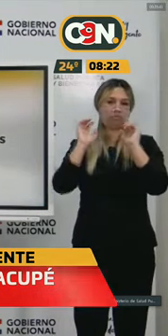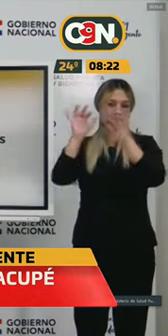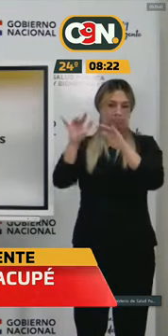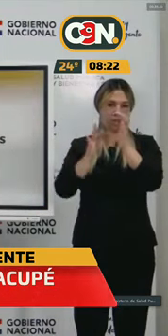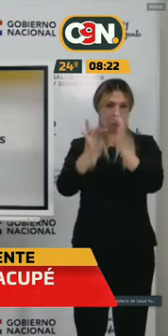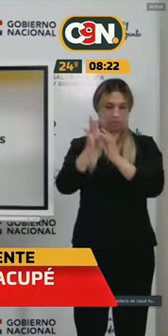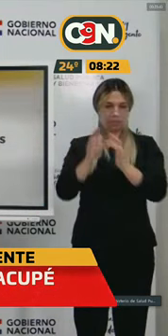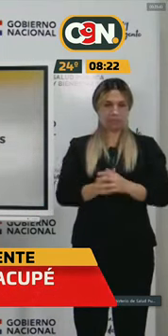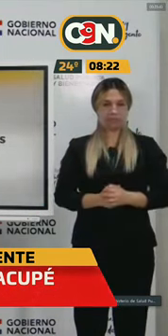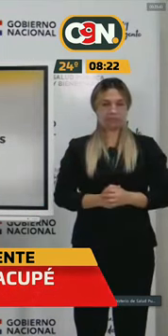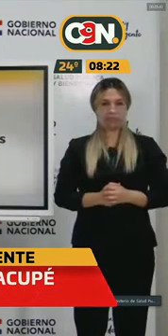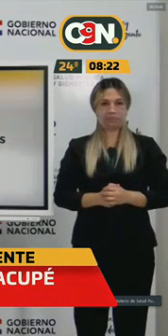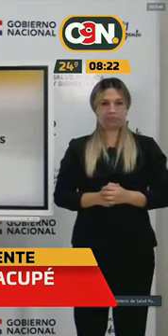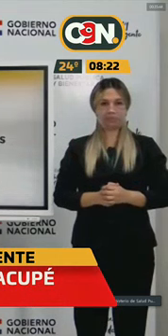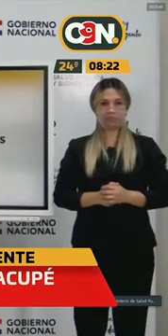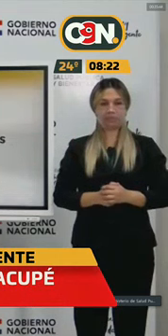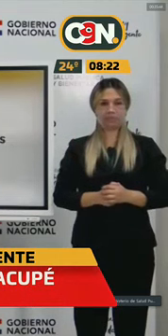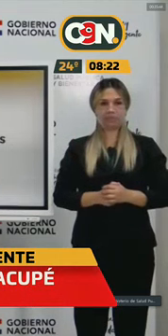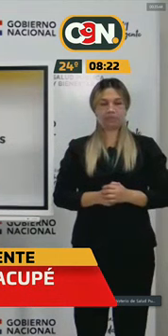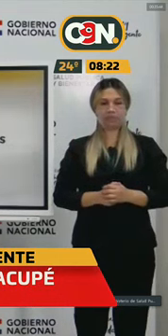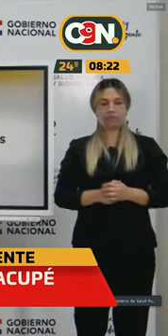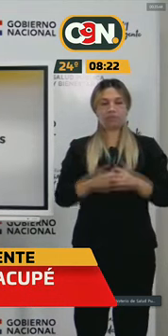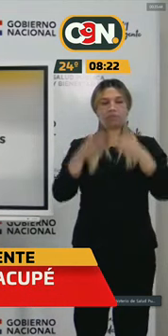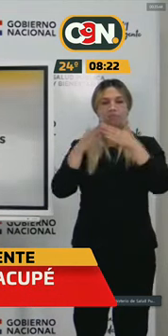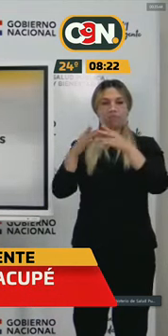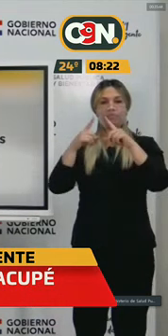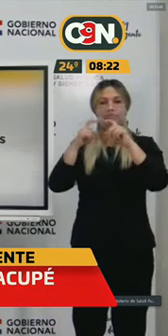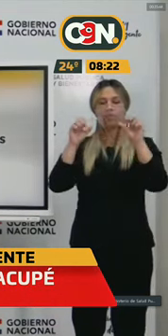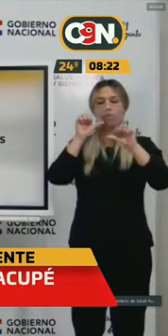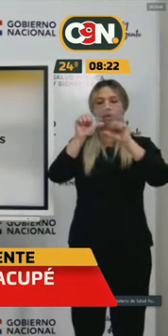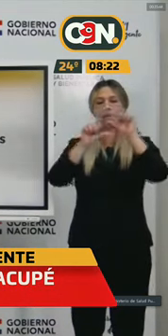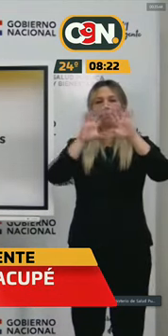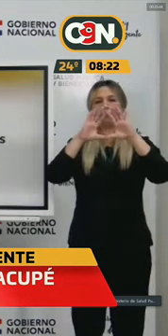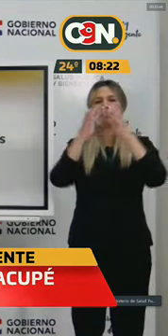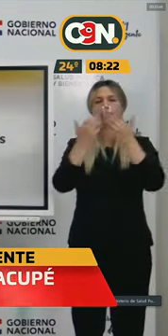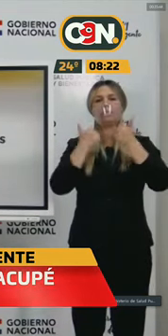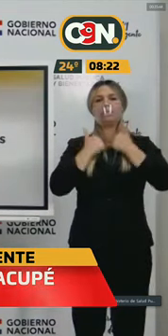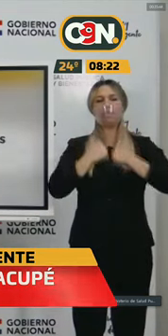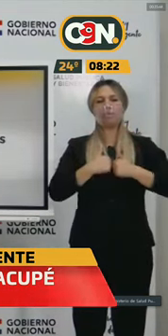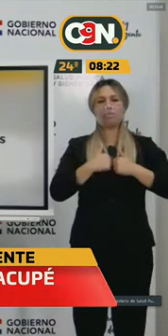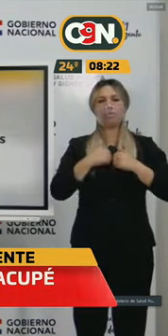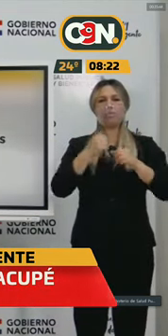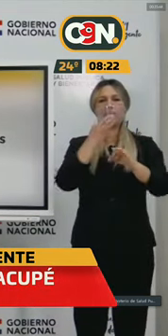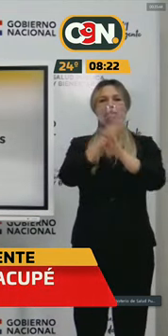Unión. La Organización Mundial de la Salud dice que el cierre de las escuelas es inefectivo.